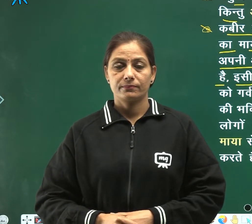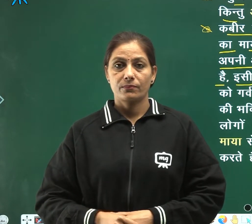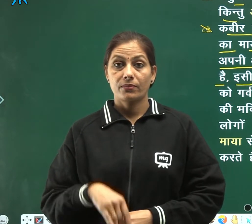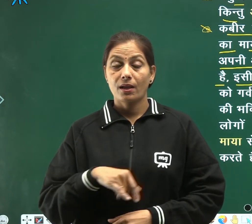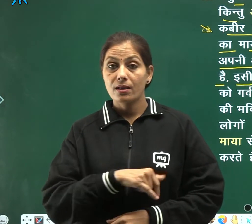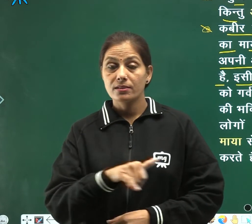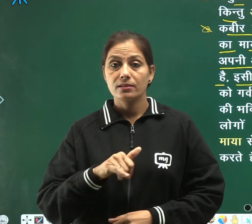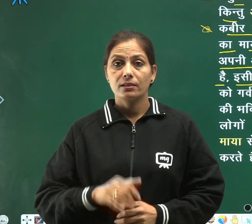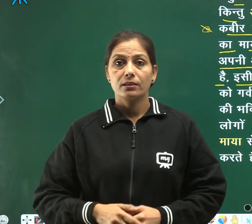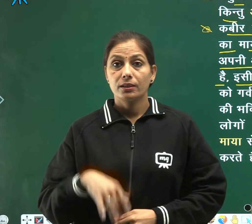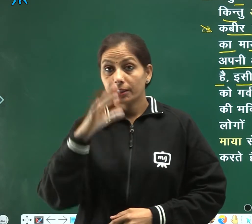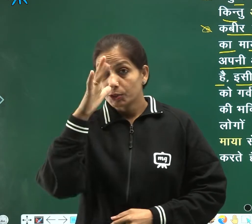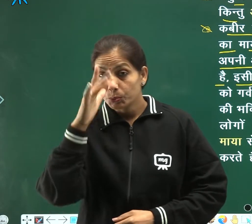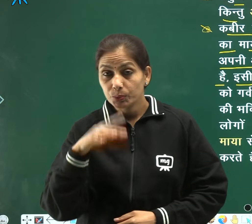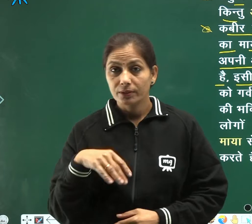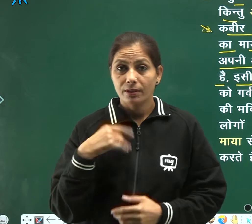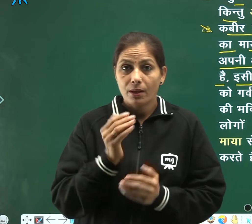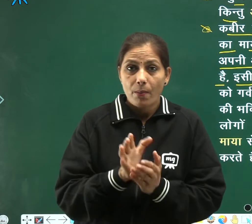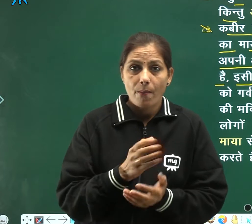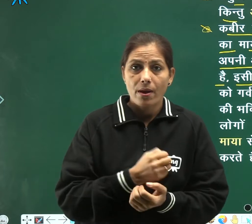इसी झूठी माया पर